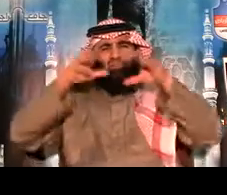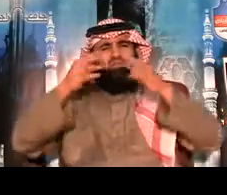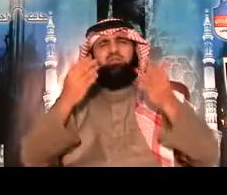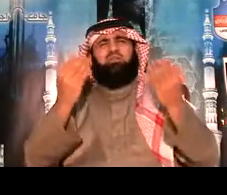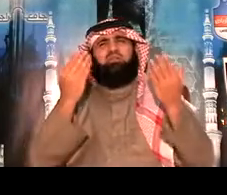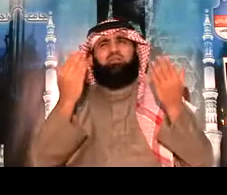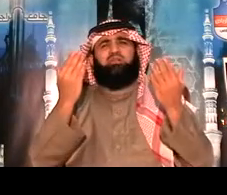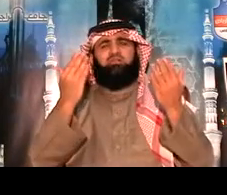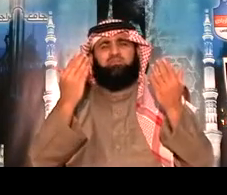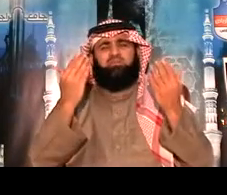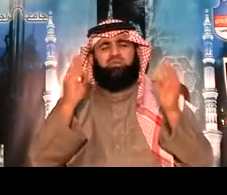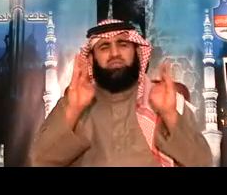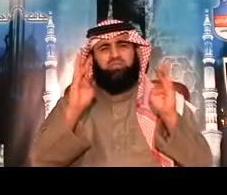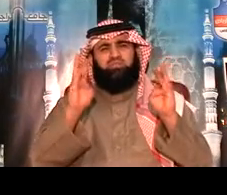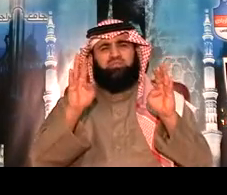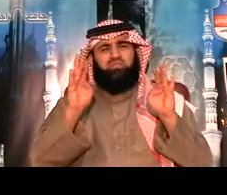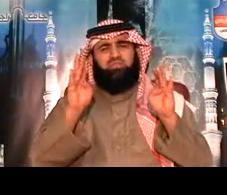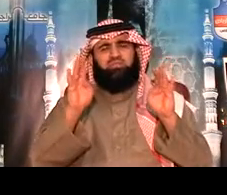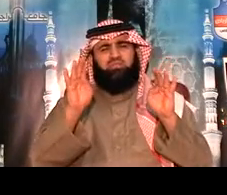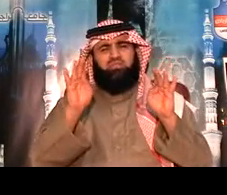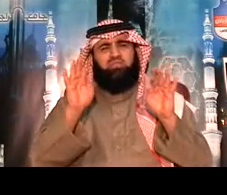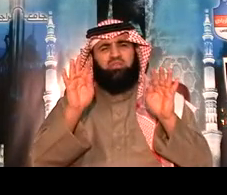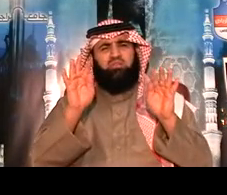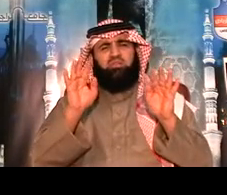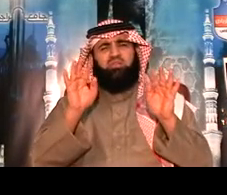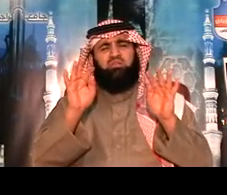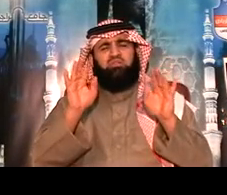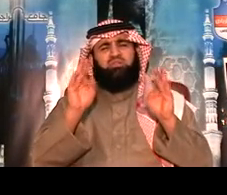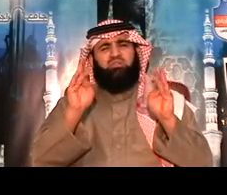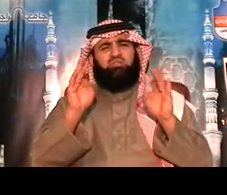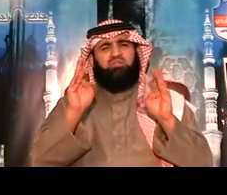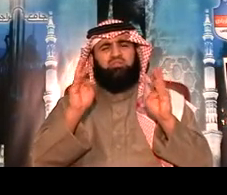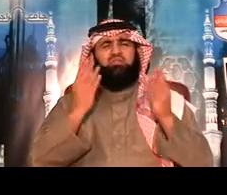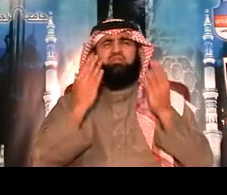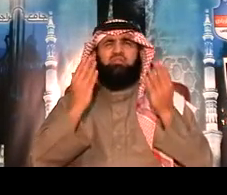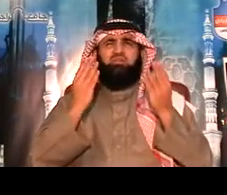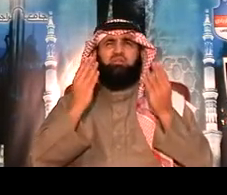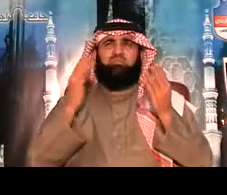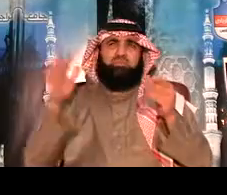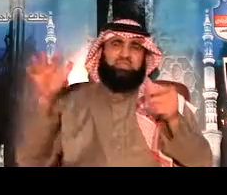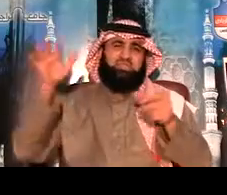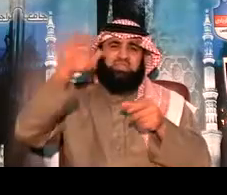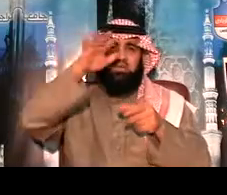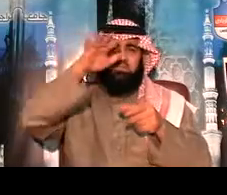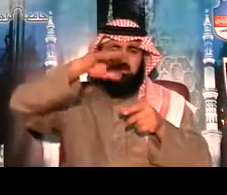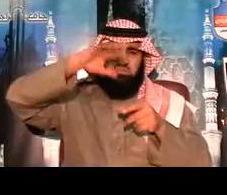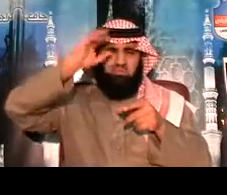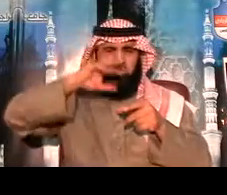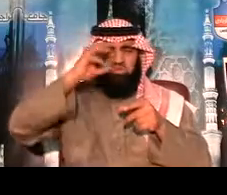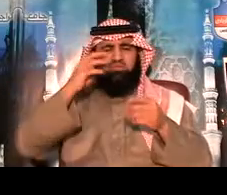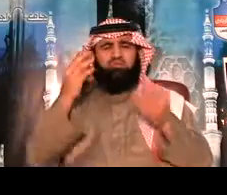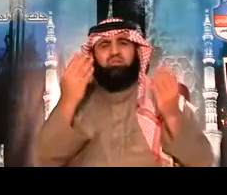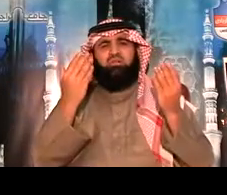إنا نستغفرك إنك كنت غفارا، فأرسل السماء علينا مدرارا.